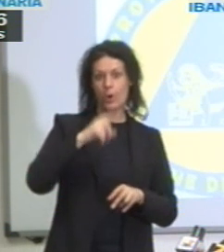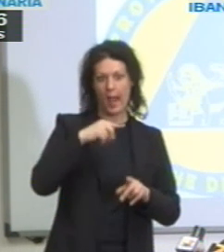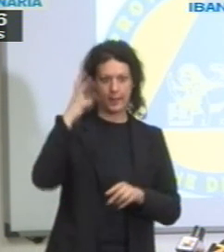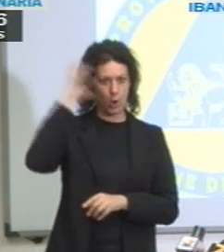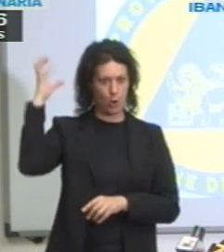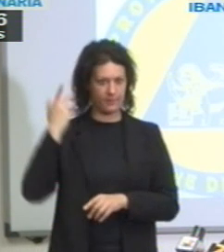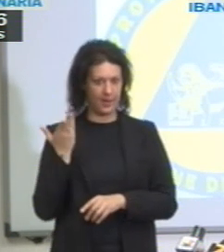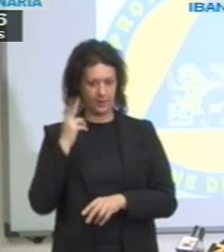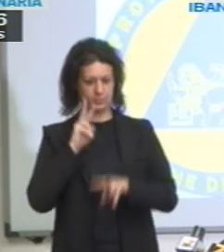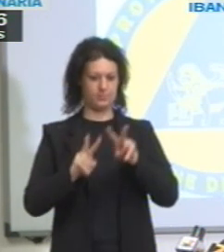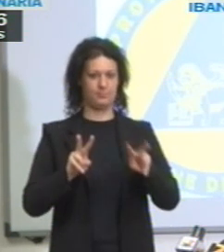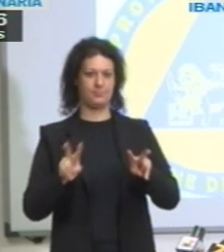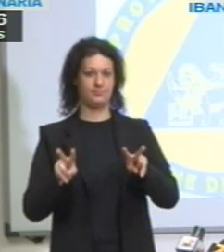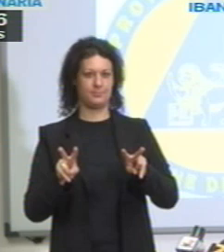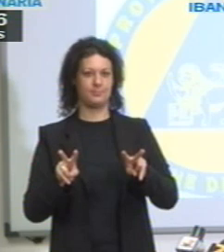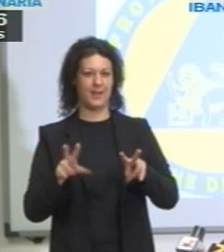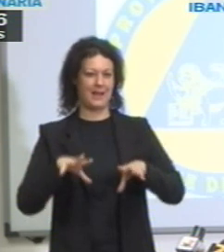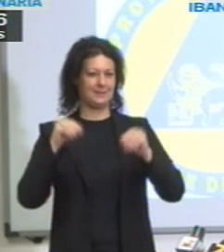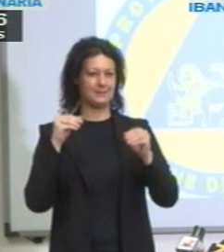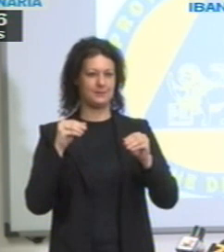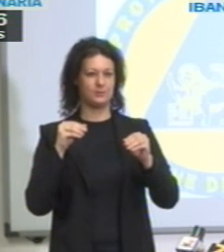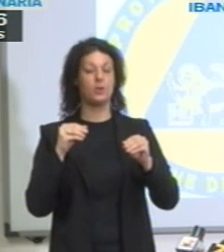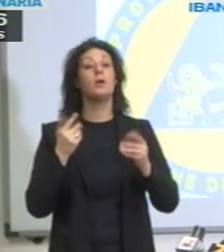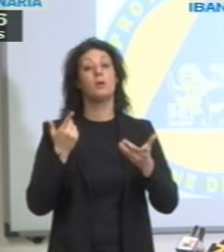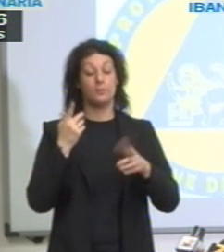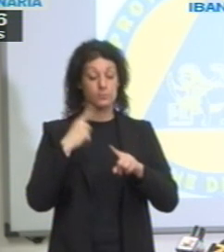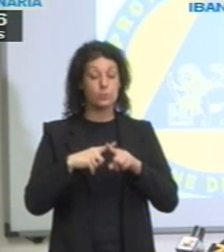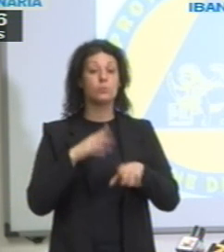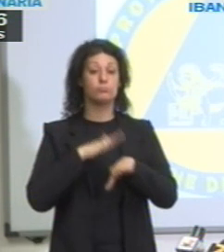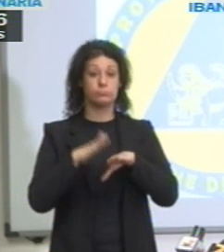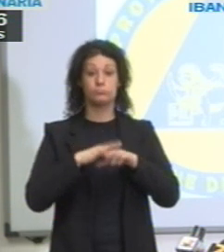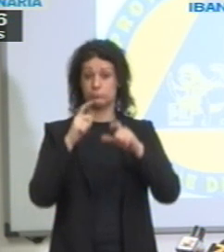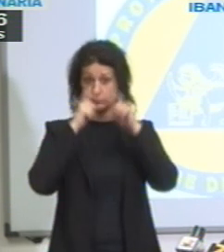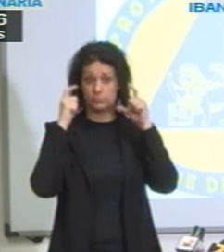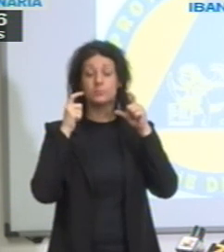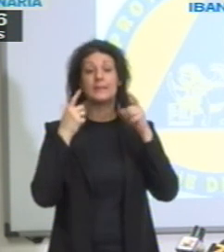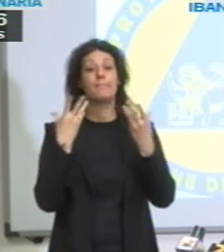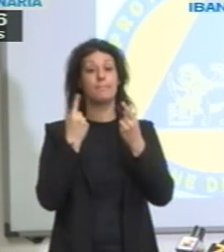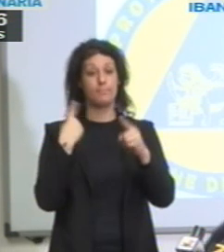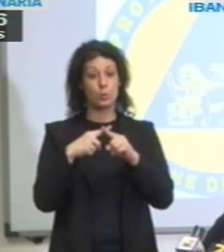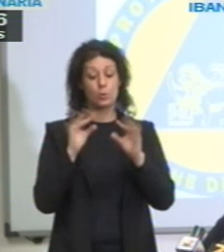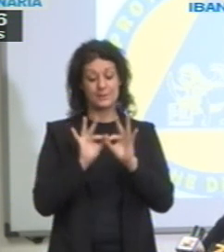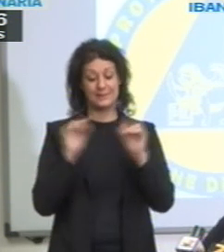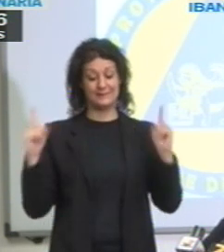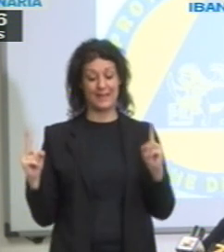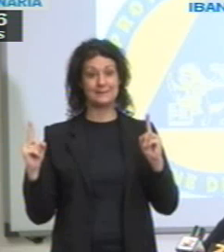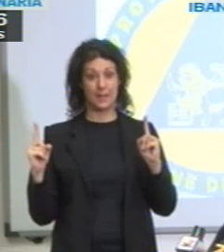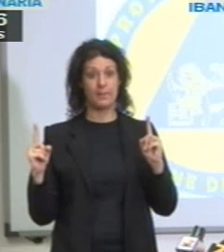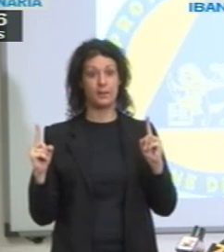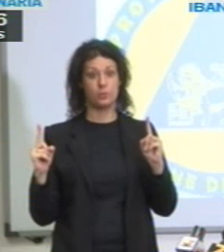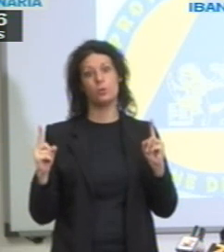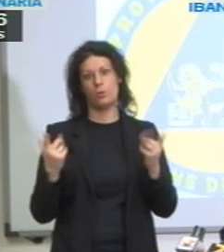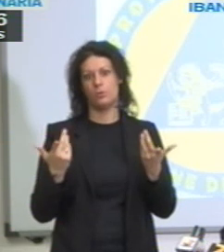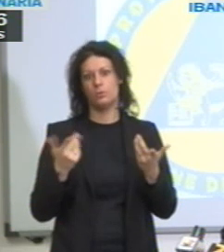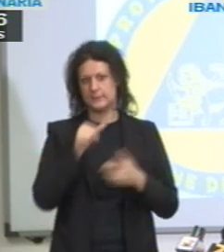dimensione della ricaduta. Ovvio che la mascherina aiuta tanto anche in abbinata col distanziamento sociale. Guarda, tu hai parlato di una preoccupazione,